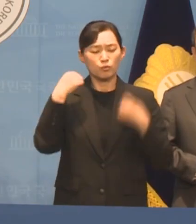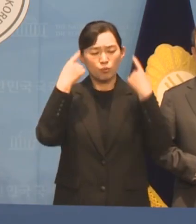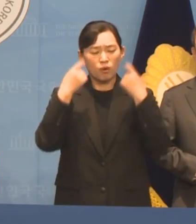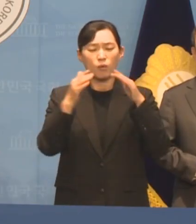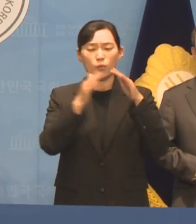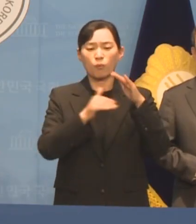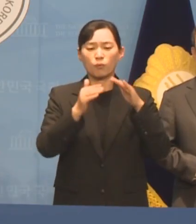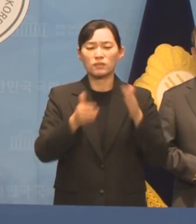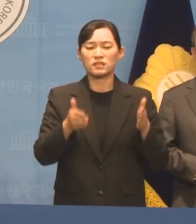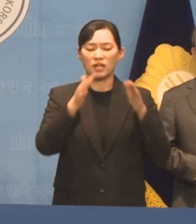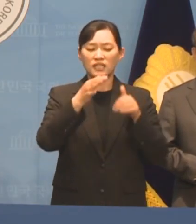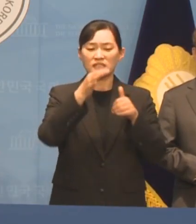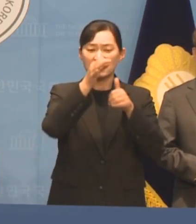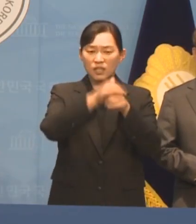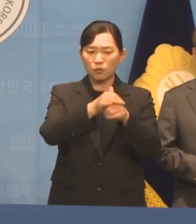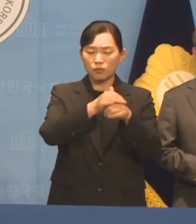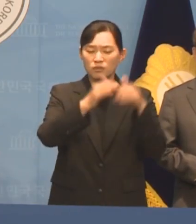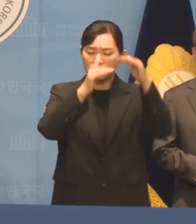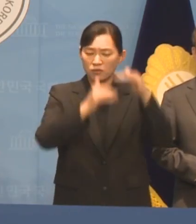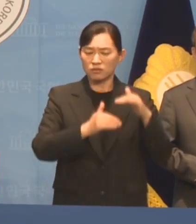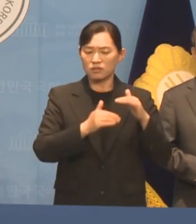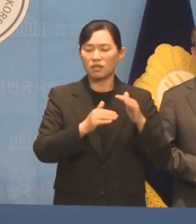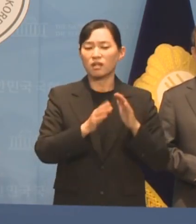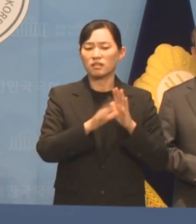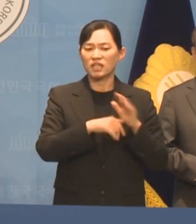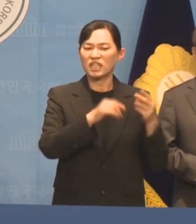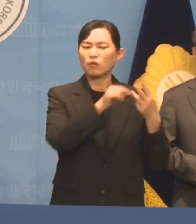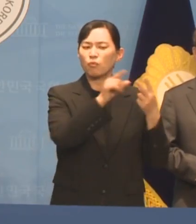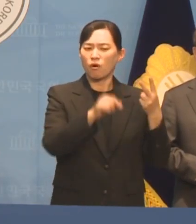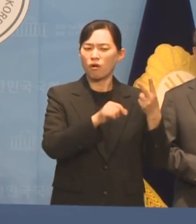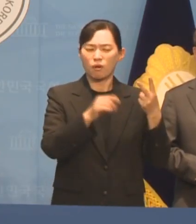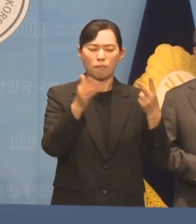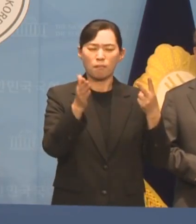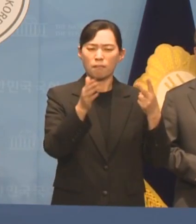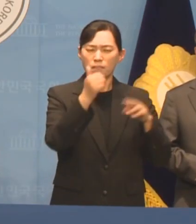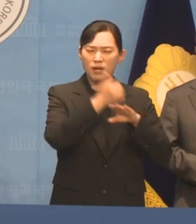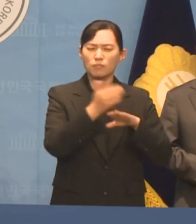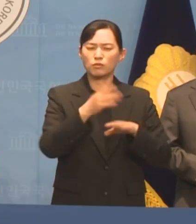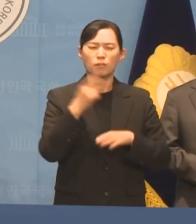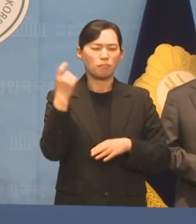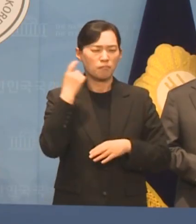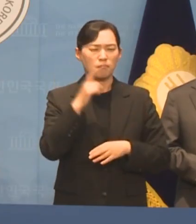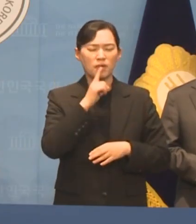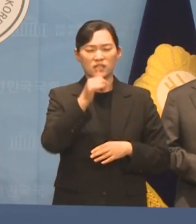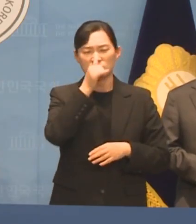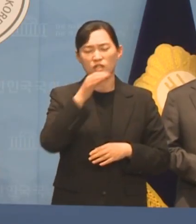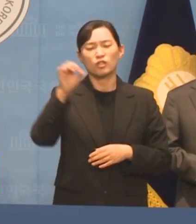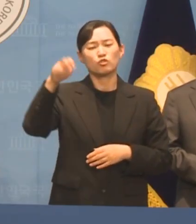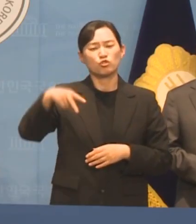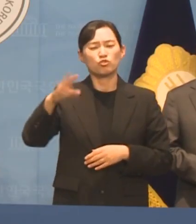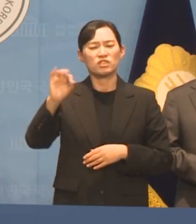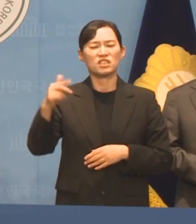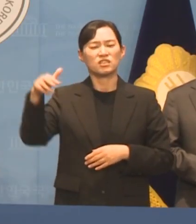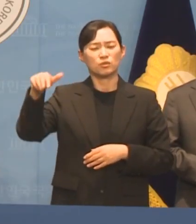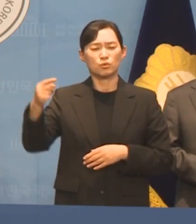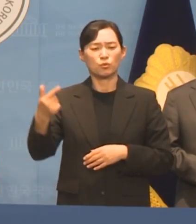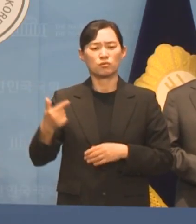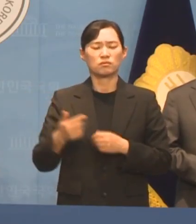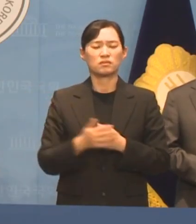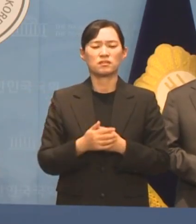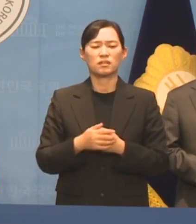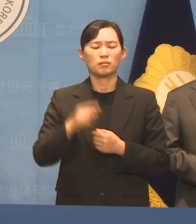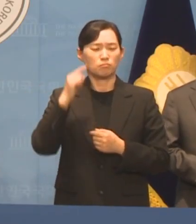한국관광공사 사장 채용 절차가 시작되던 2월 말부터 들리던 이름이었습니다. 당시 유인촌 장관은 용산의 의견을 묻지